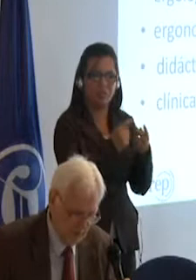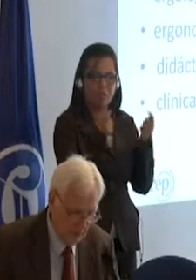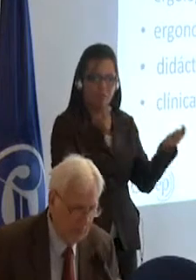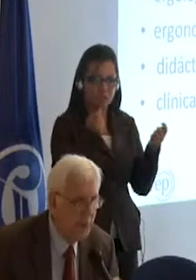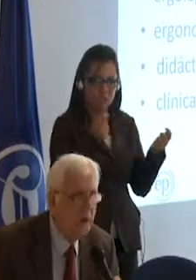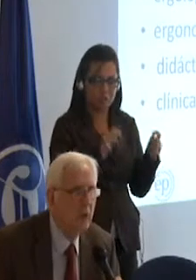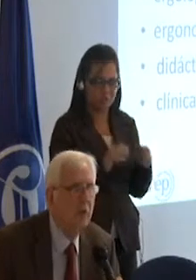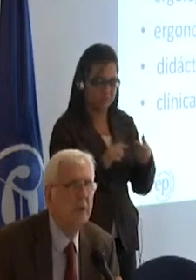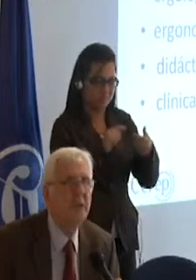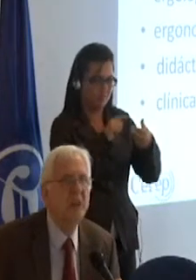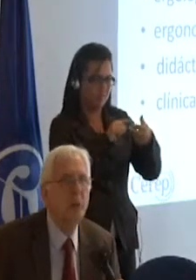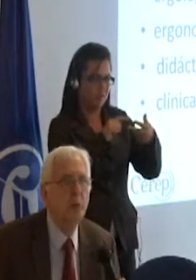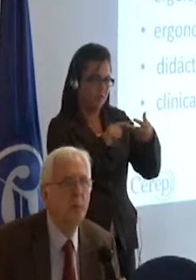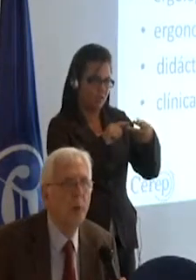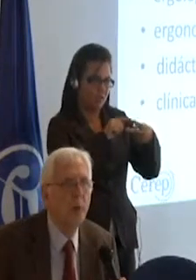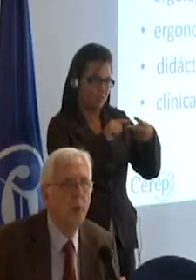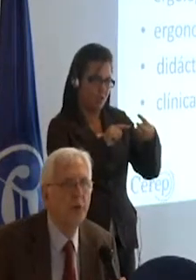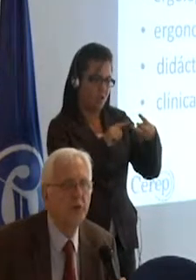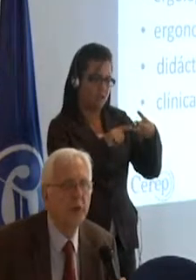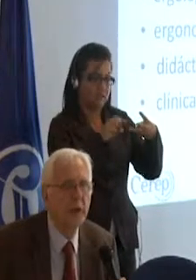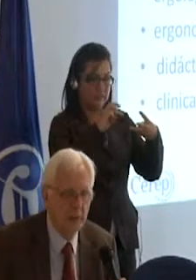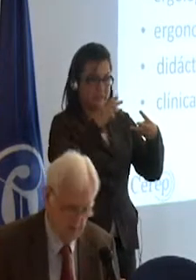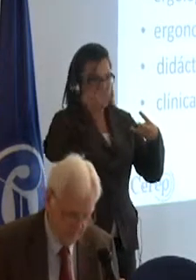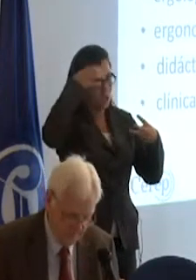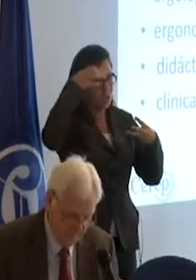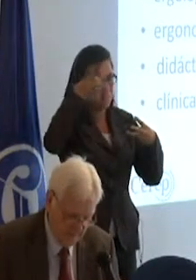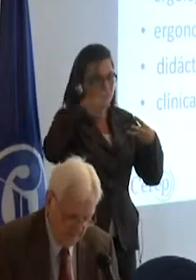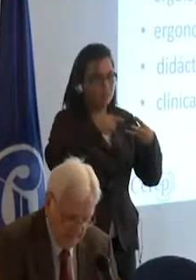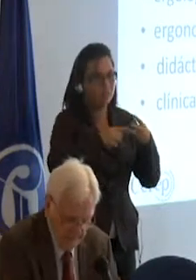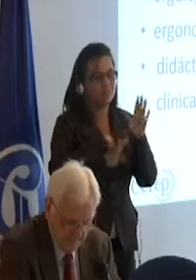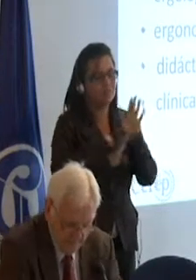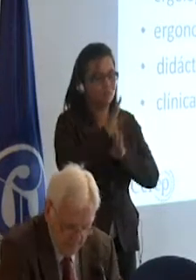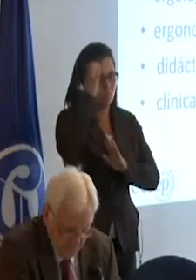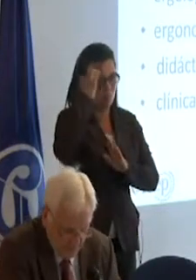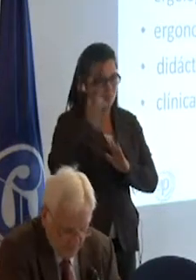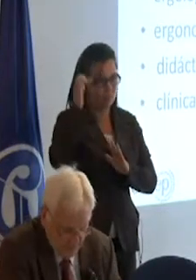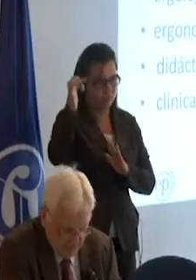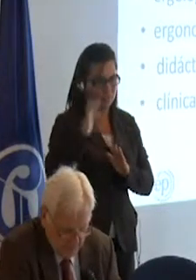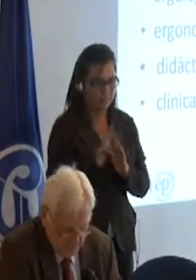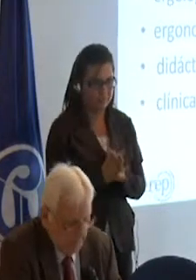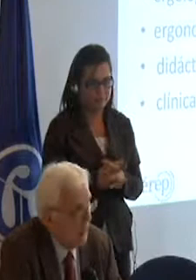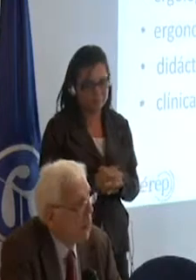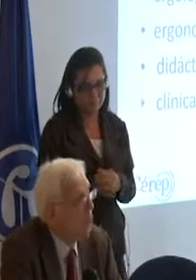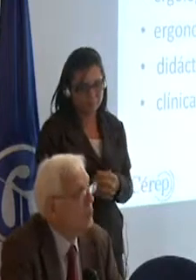Tercer concepto es el de desarrollo profesional.